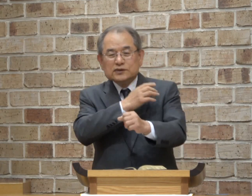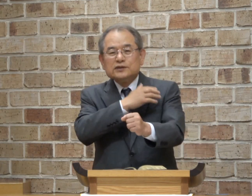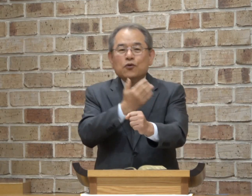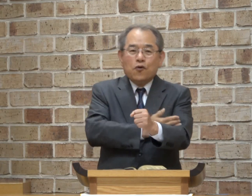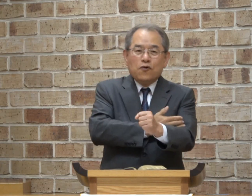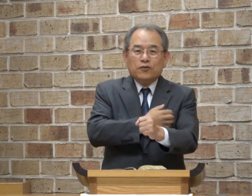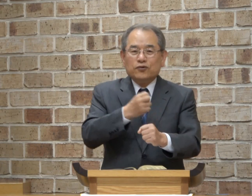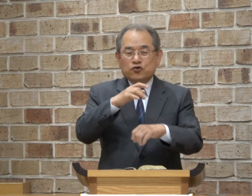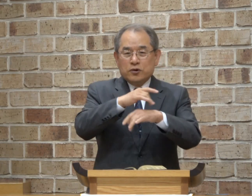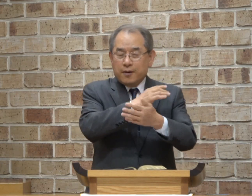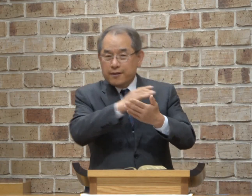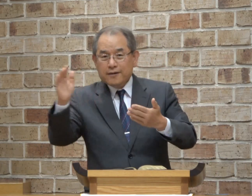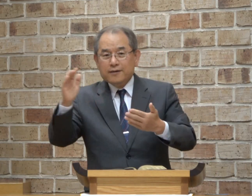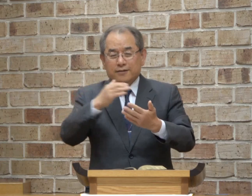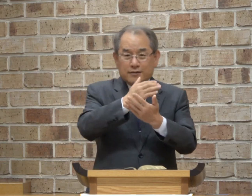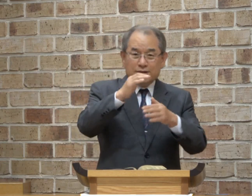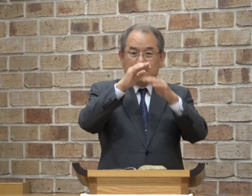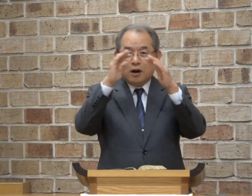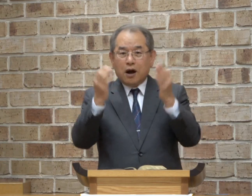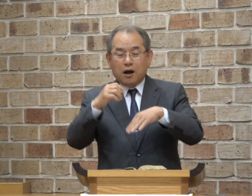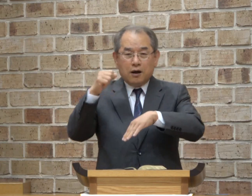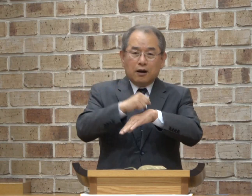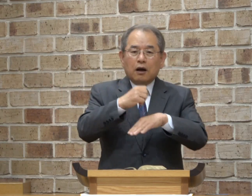방언하고 능력이 나타나고 귀신을 내어주고